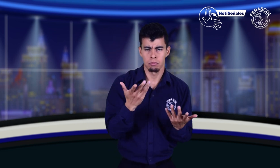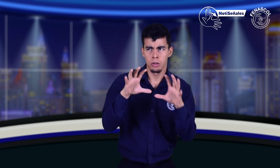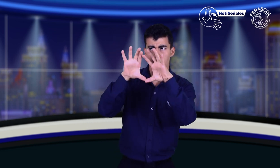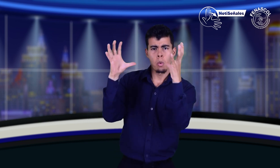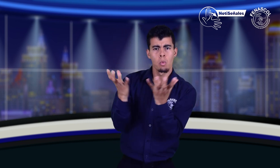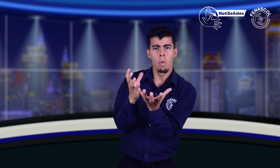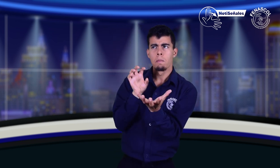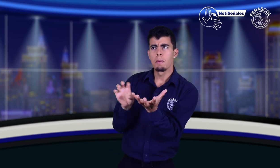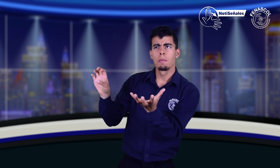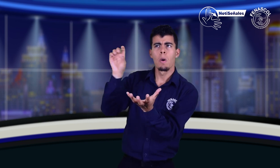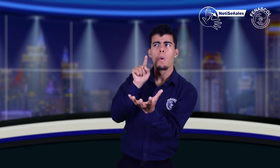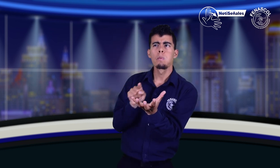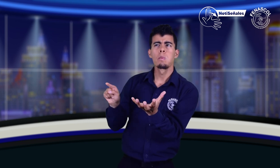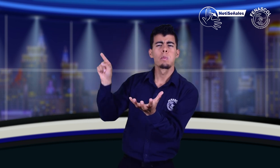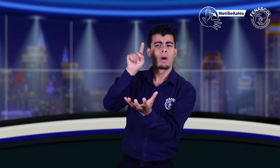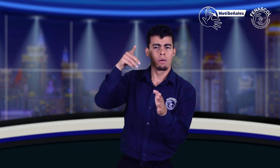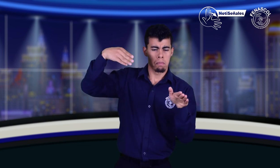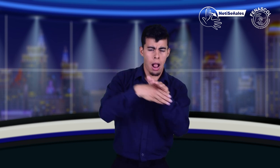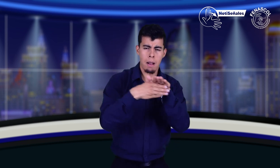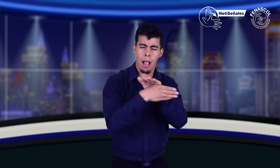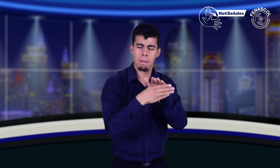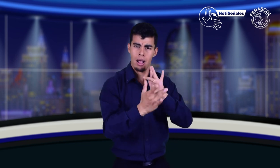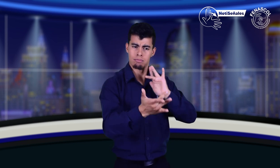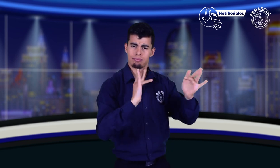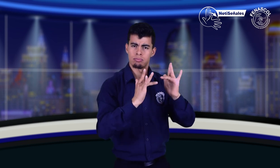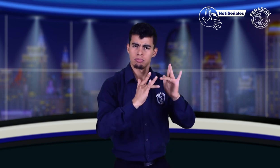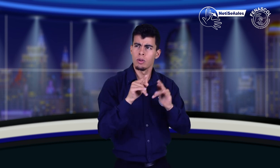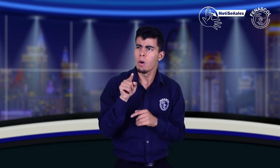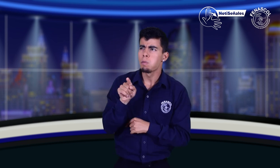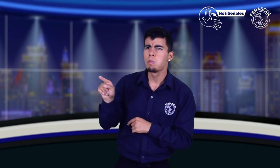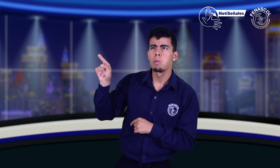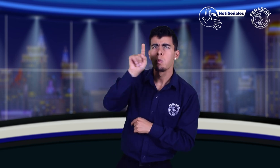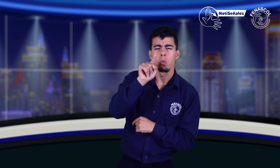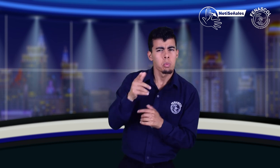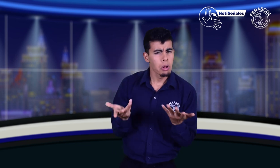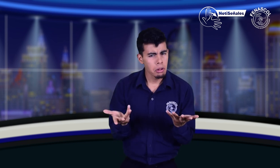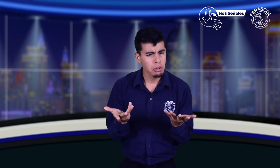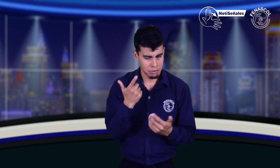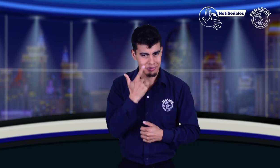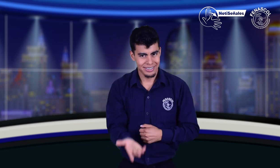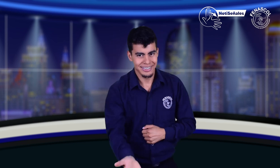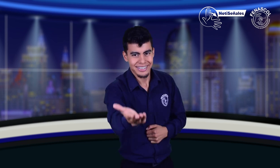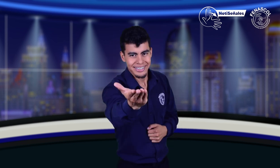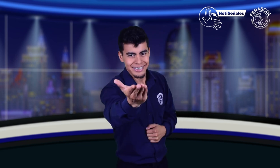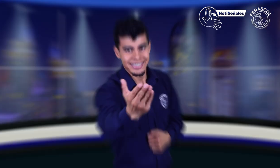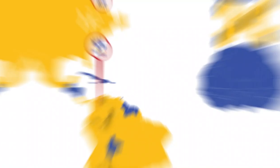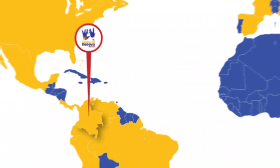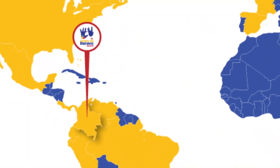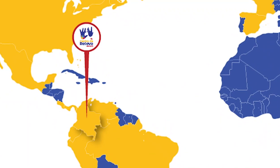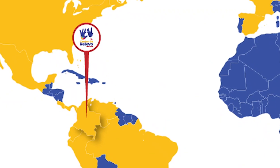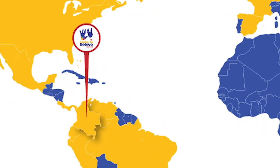veamos De qué país es las personas sordas ingresan al centro de relevo para llamar a Colombia